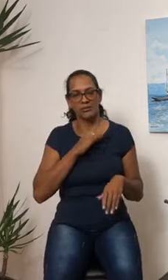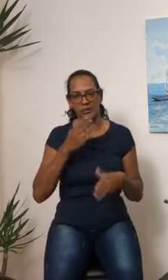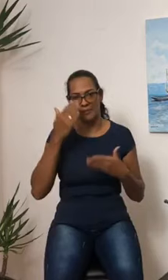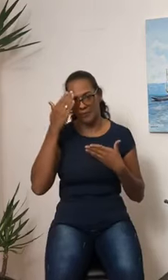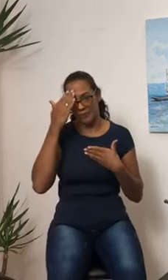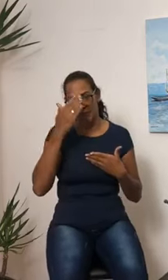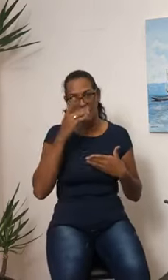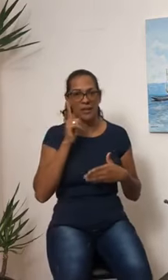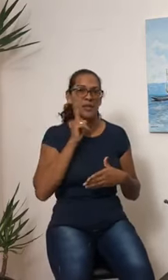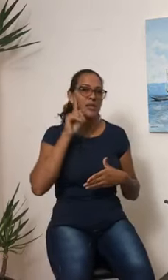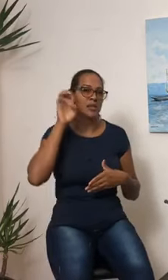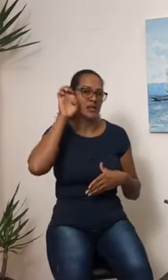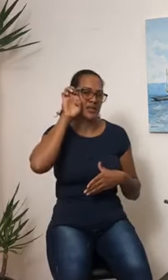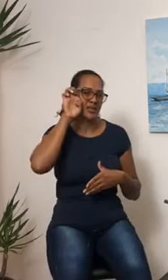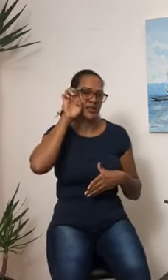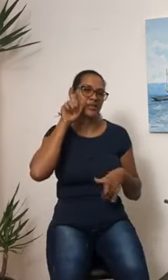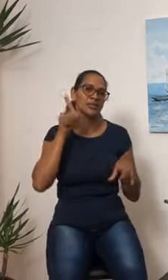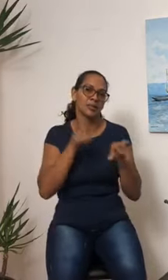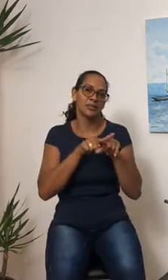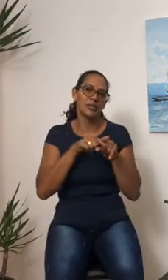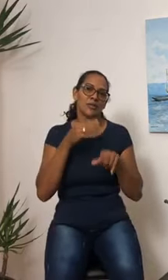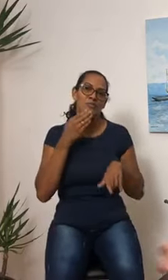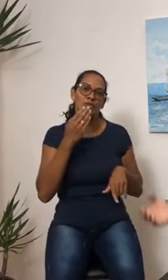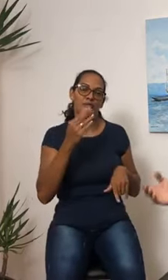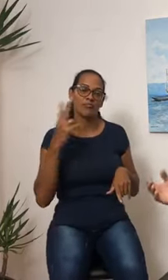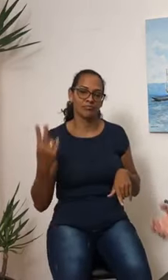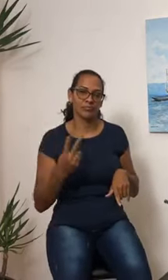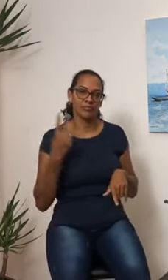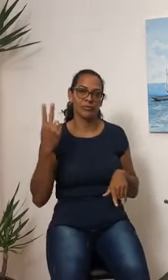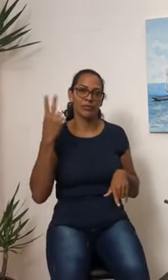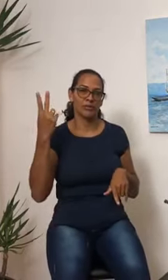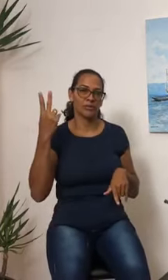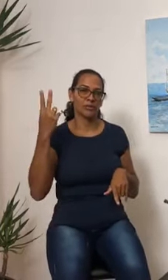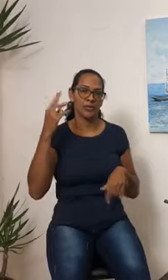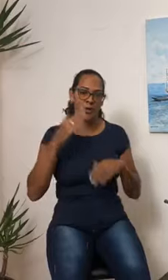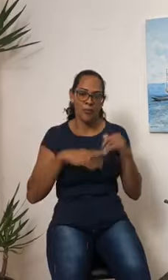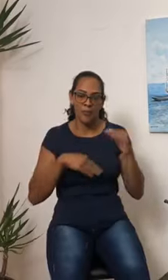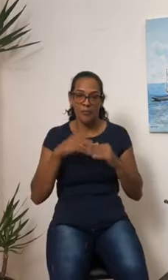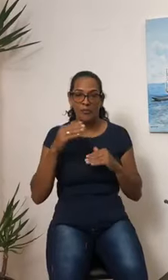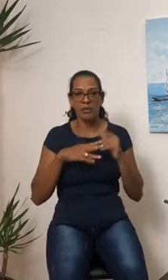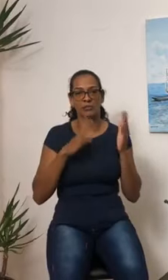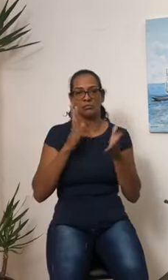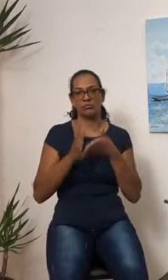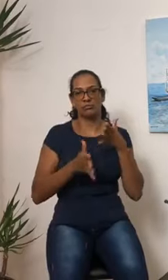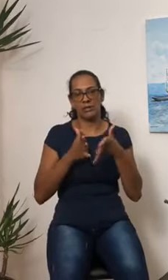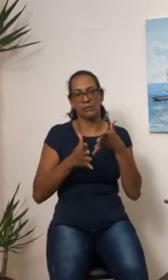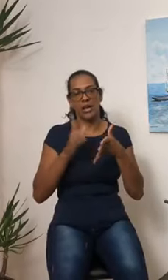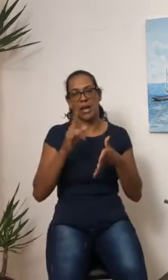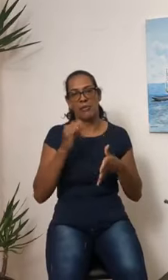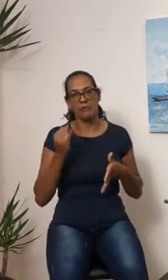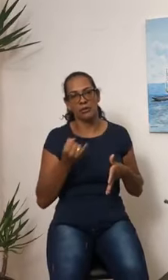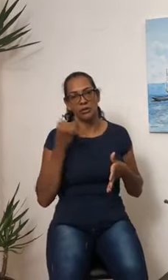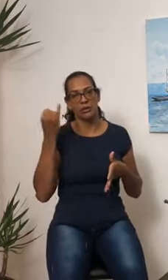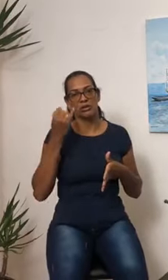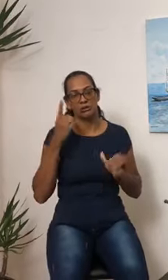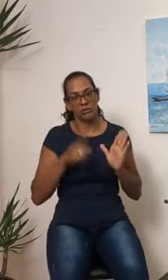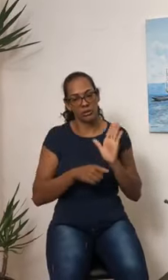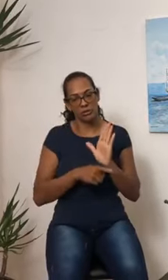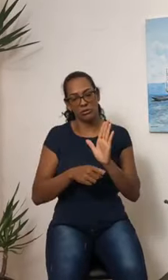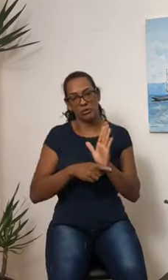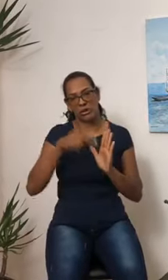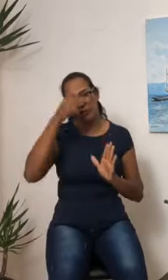vez, muito obrigado a você, e o pedido aí, valorize o profissional de livro, é muito importante. Ajuda alguém que precisa,